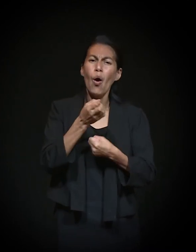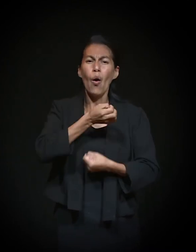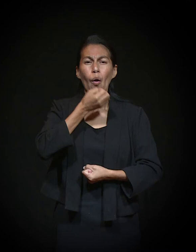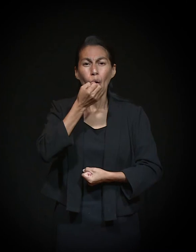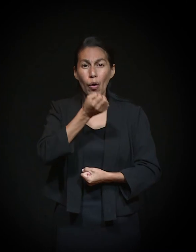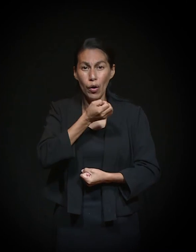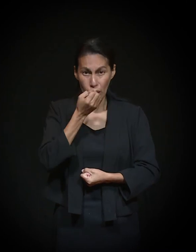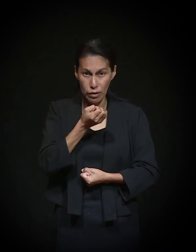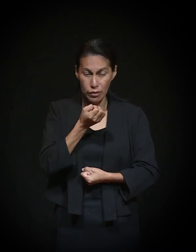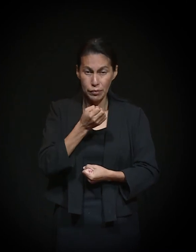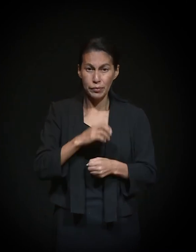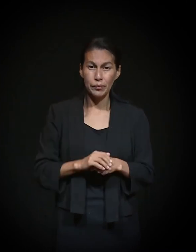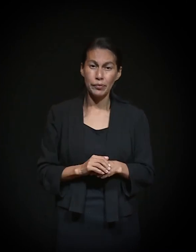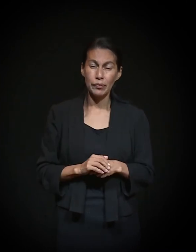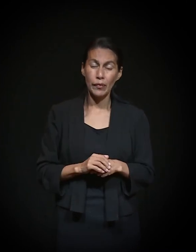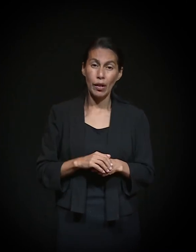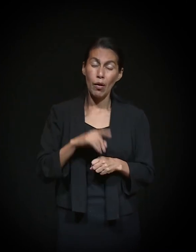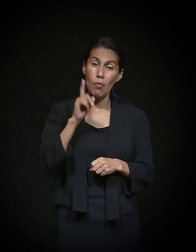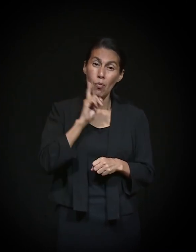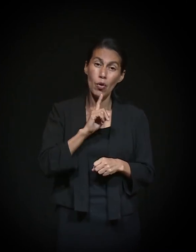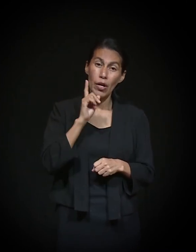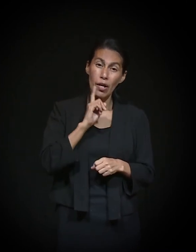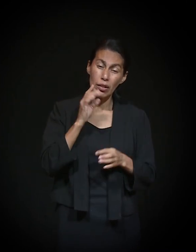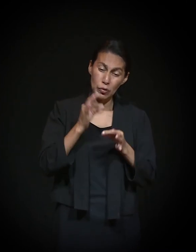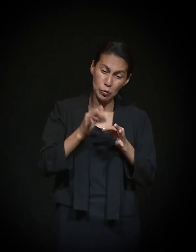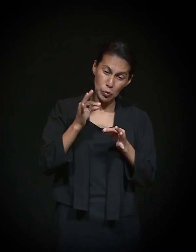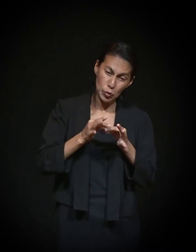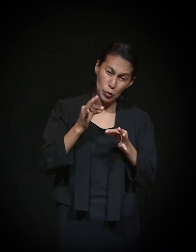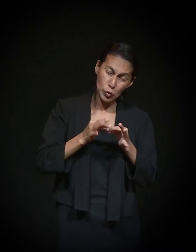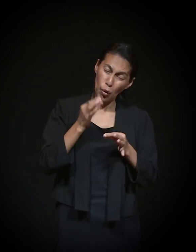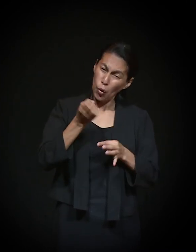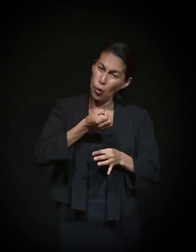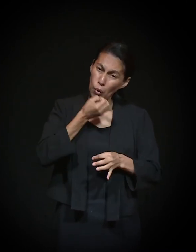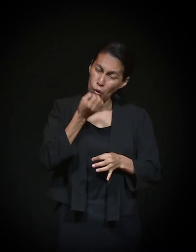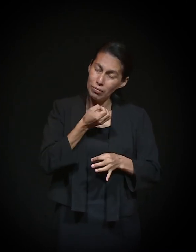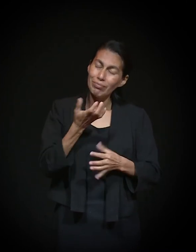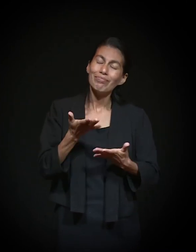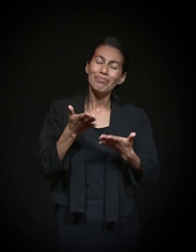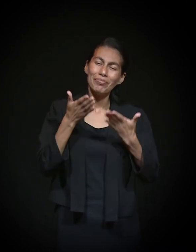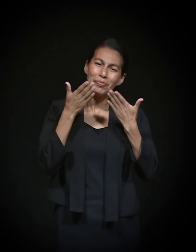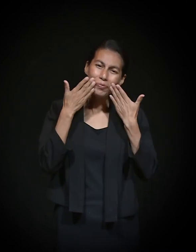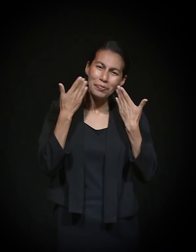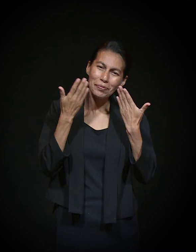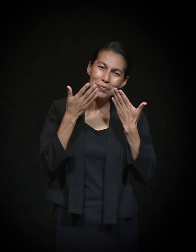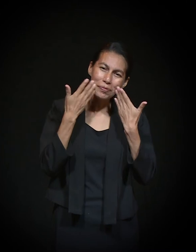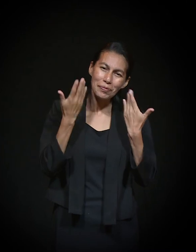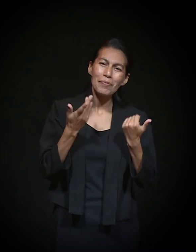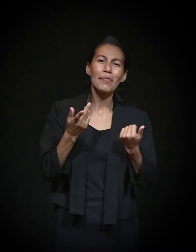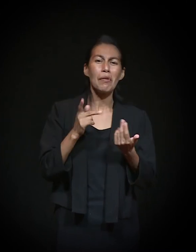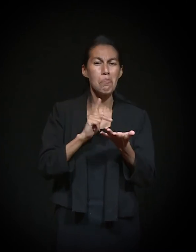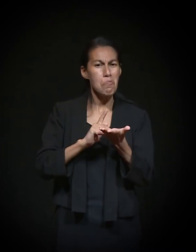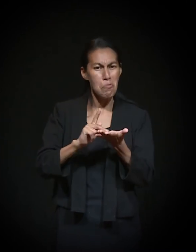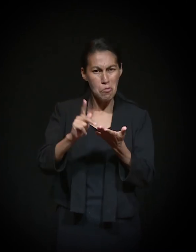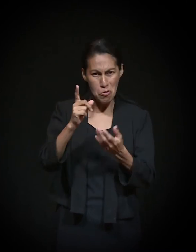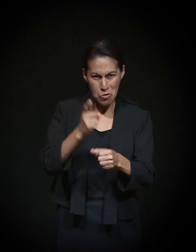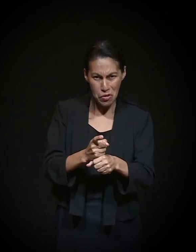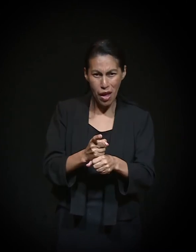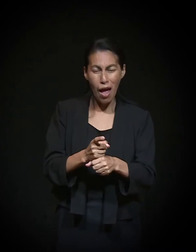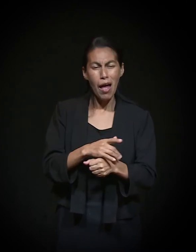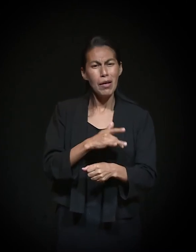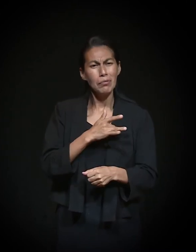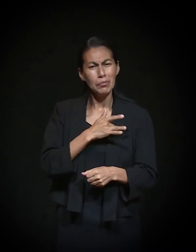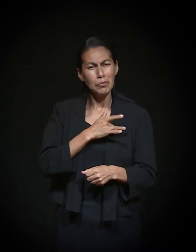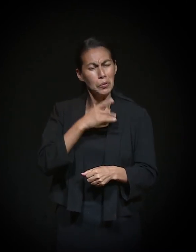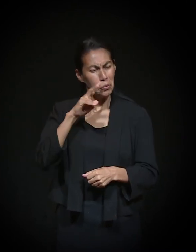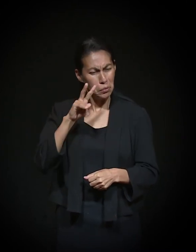que están dispuestas a orar por tus peticiones, lo hacen de una manera